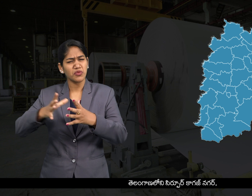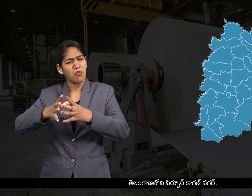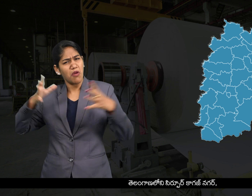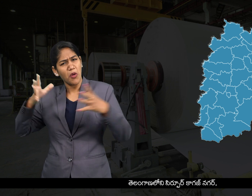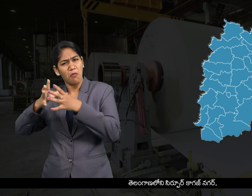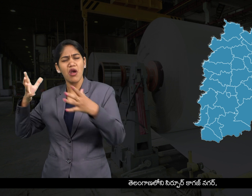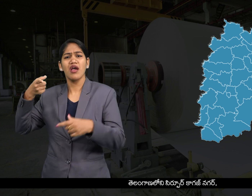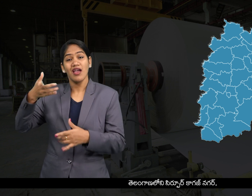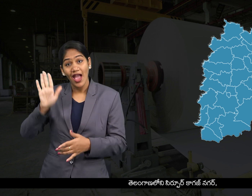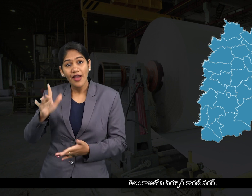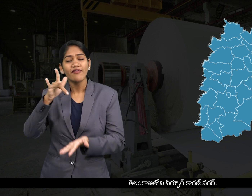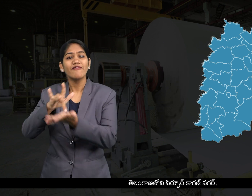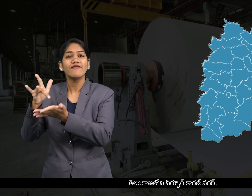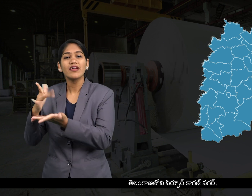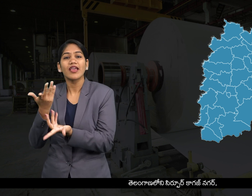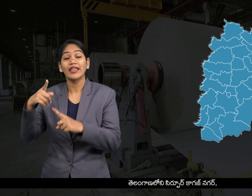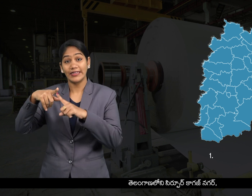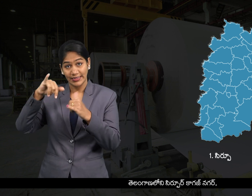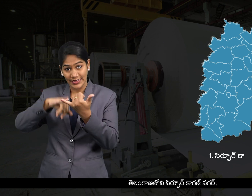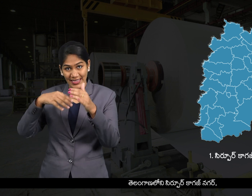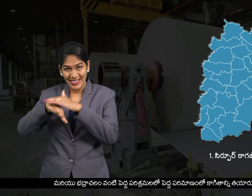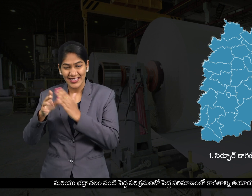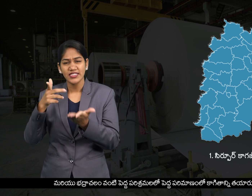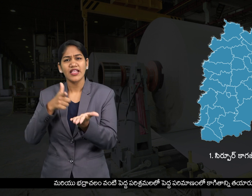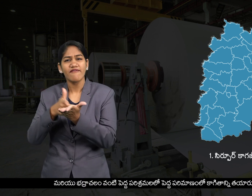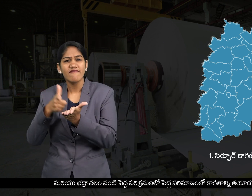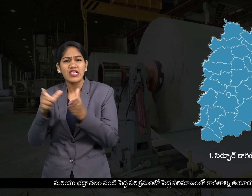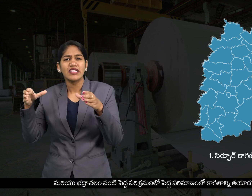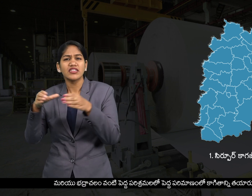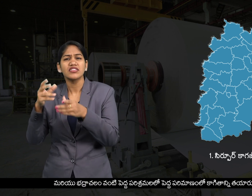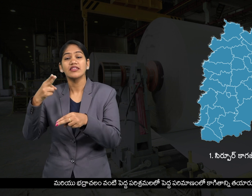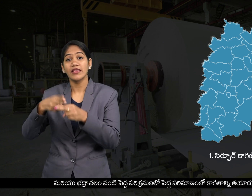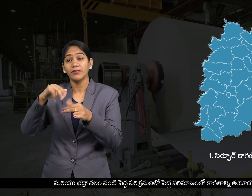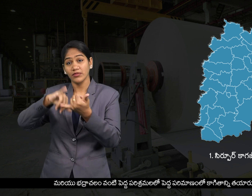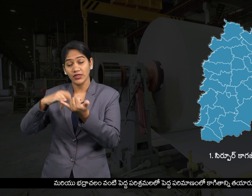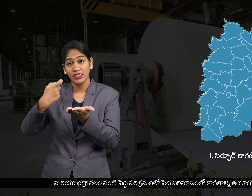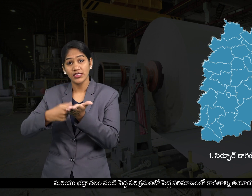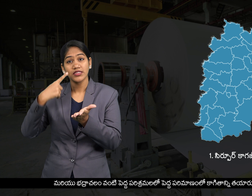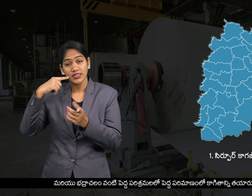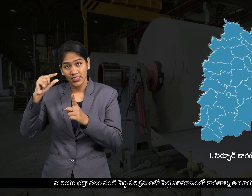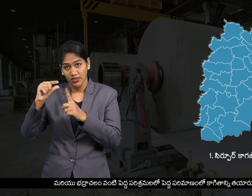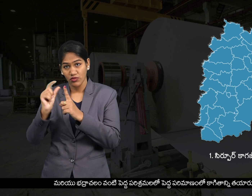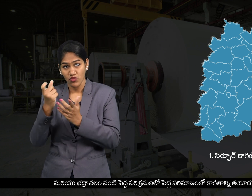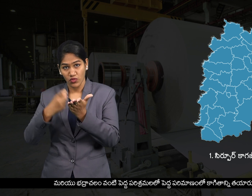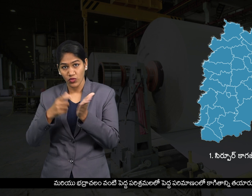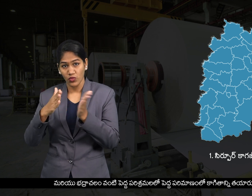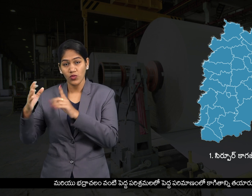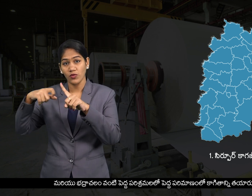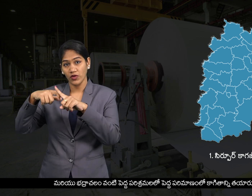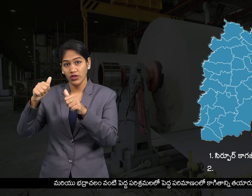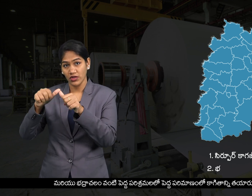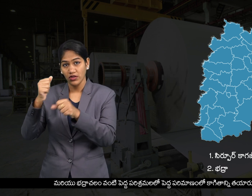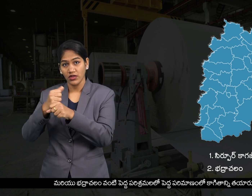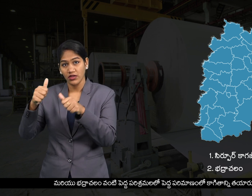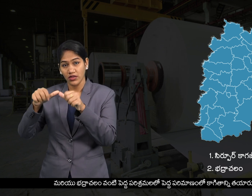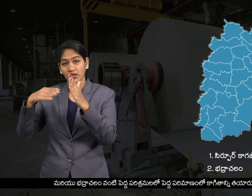తెలంగాణలోని సిర్పూర్ కాగజ్ నగర్ మరియు భద్రాచలం వంటి పెద్ద పరిశ్రమలలో పెద్ద పరిమాణంలో కాగితాన్ని తయారు